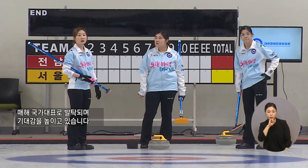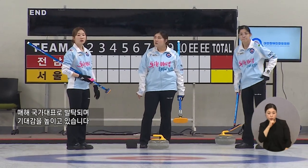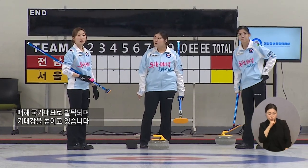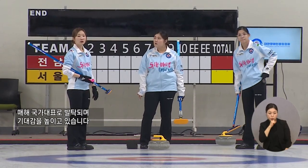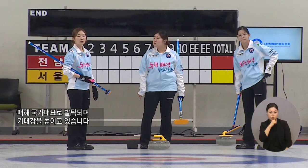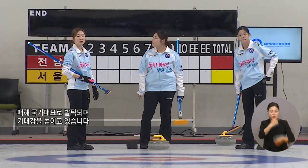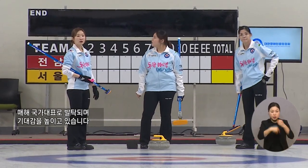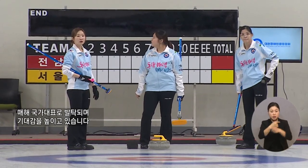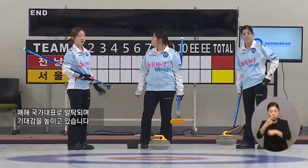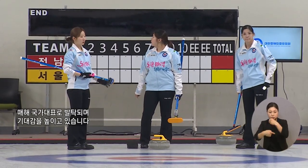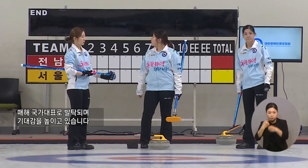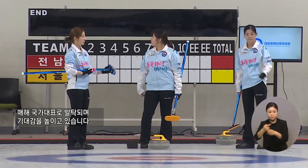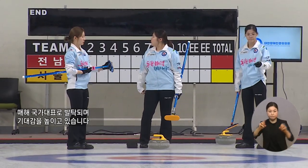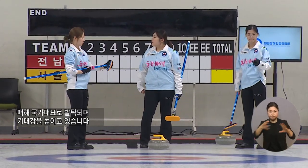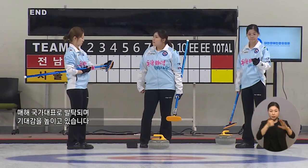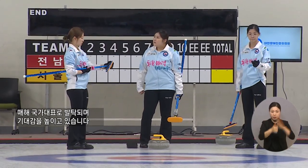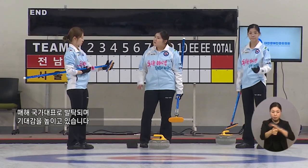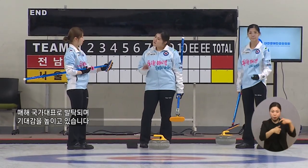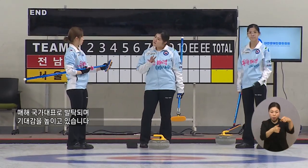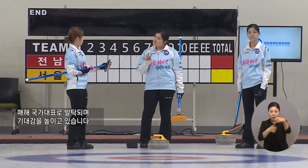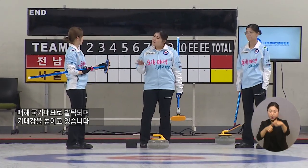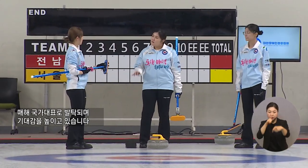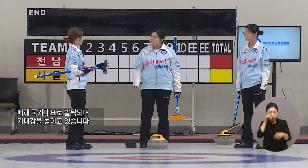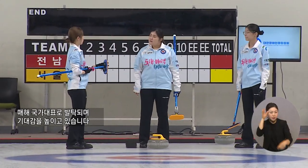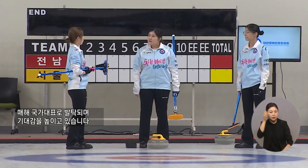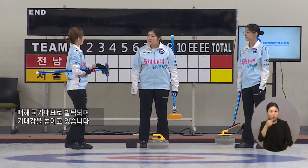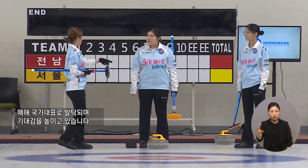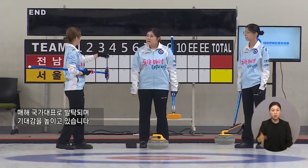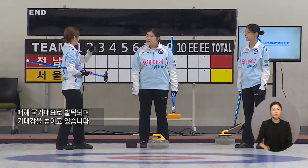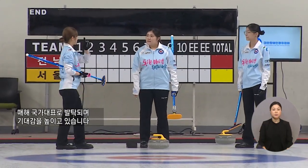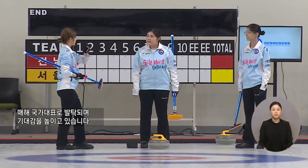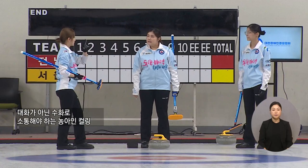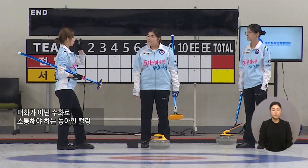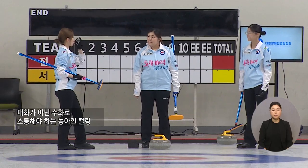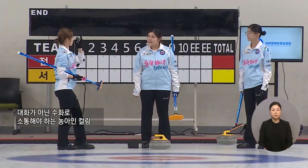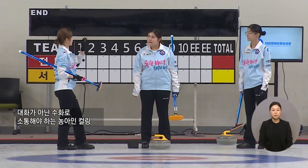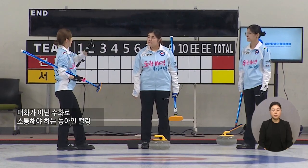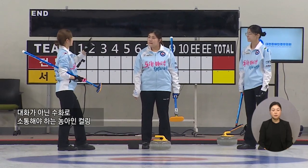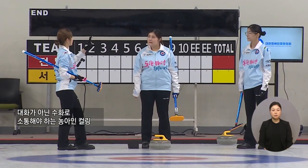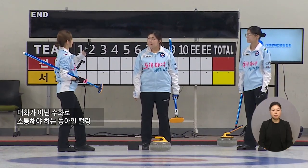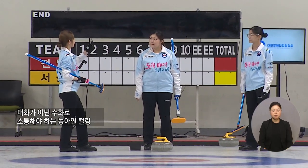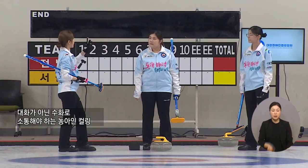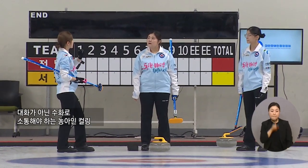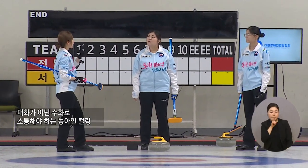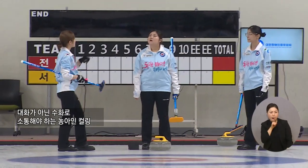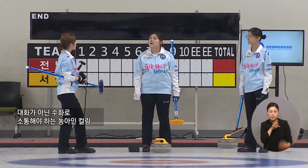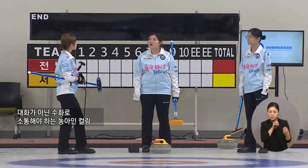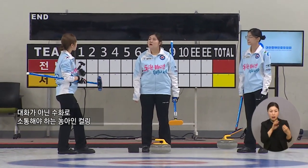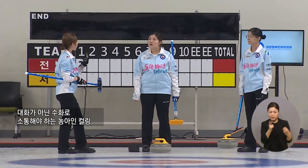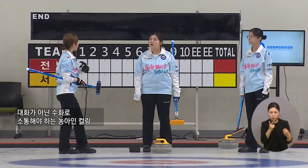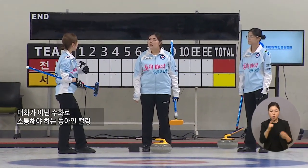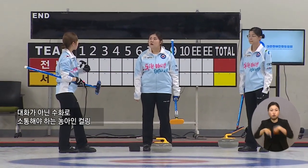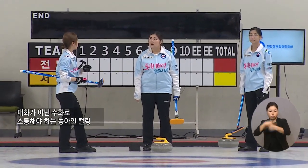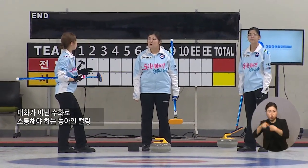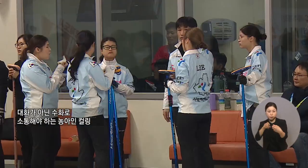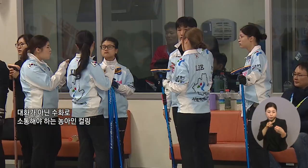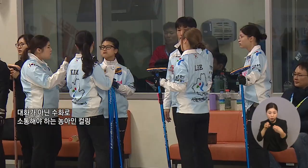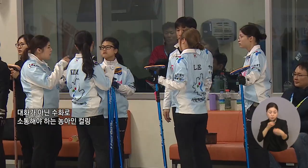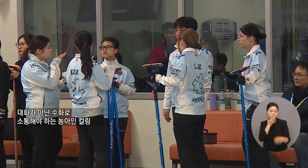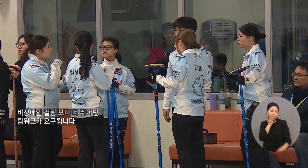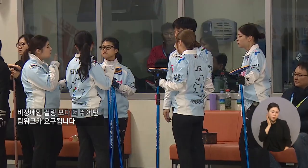국가대표로 발탁되며 기대감을 높이고 있습니다 대화가 아닌수 소통해야 하는 농아인